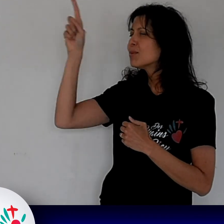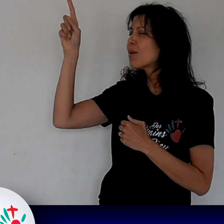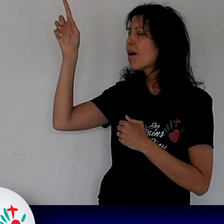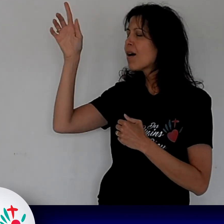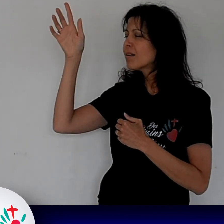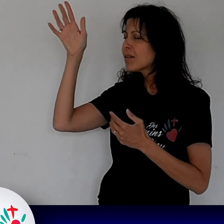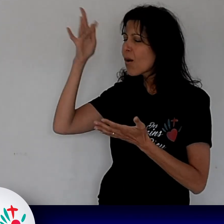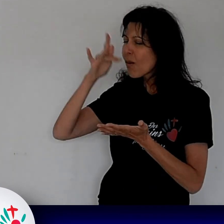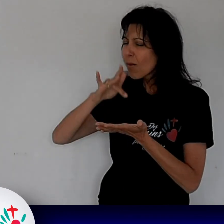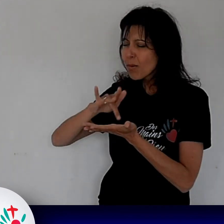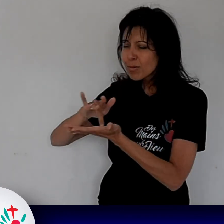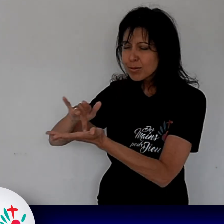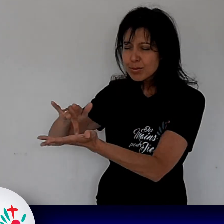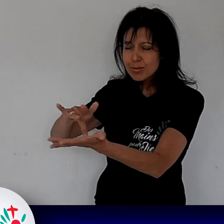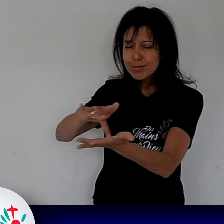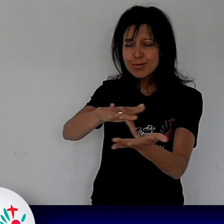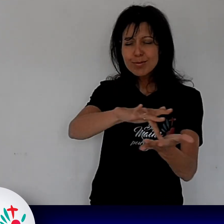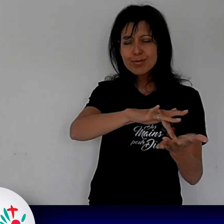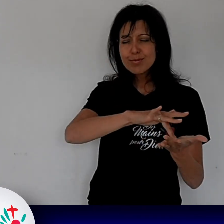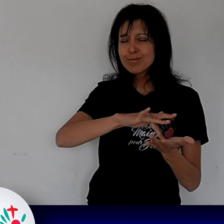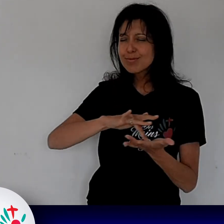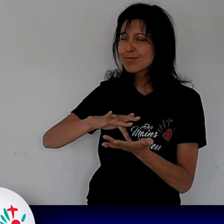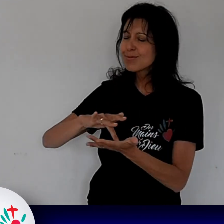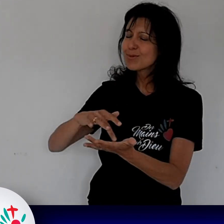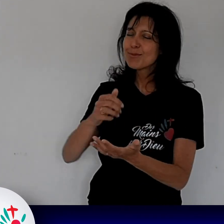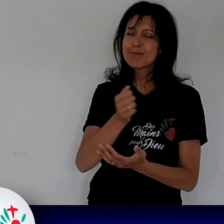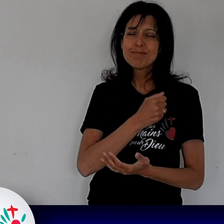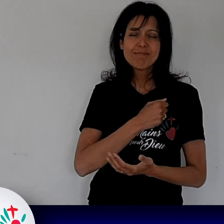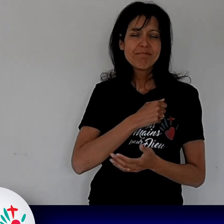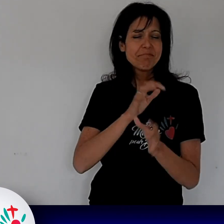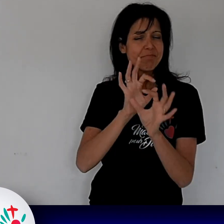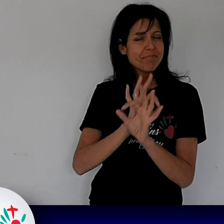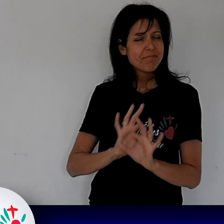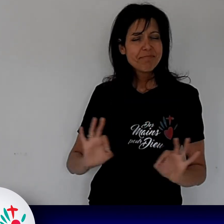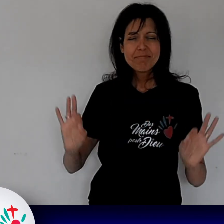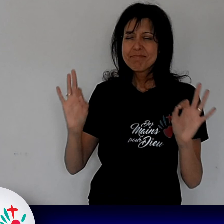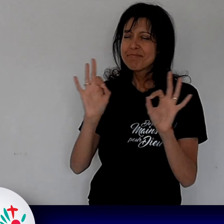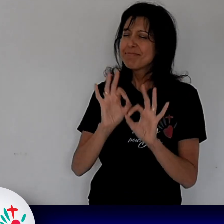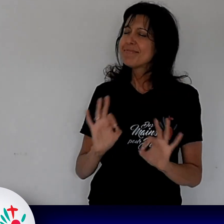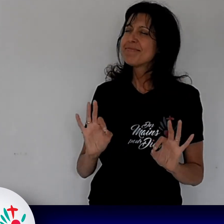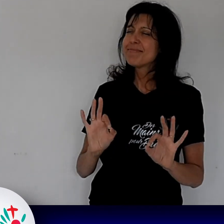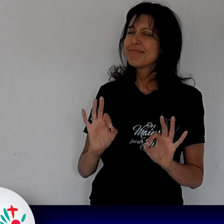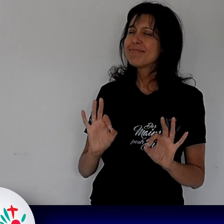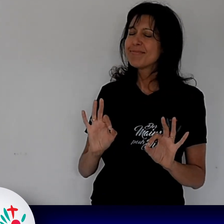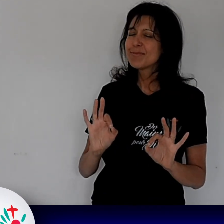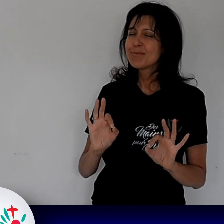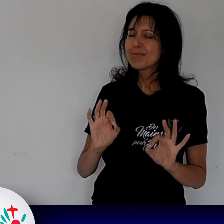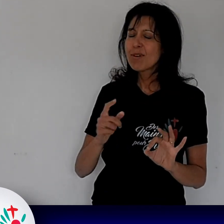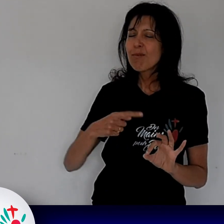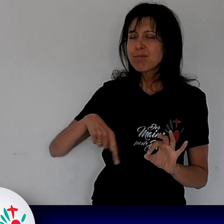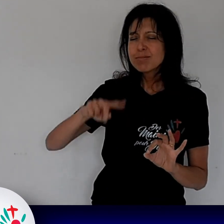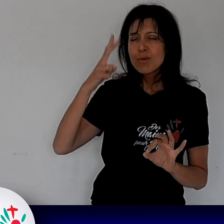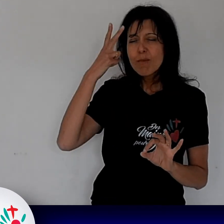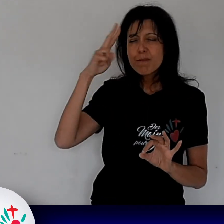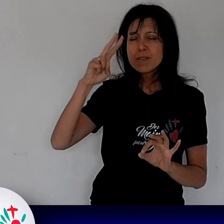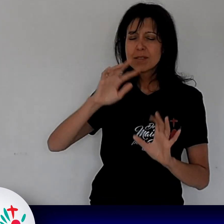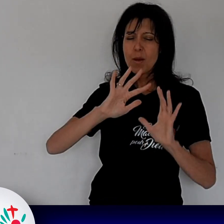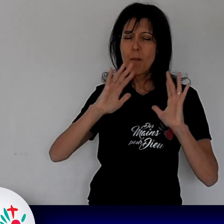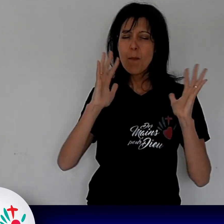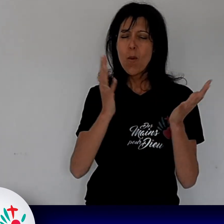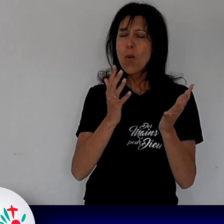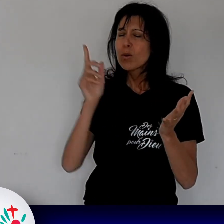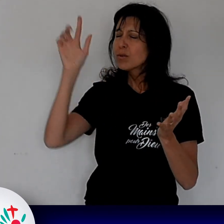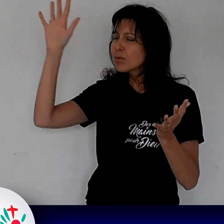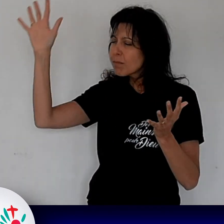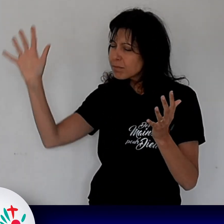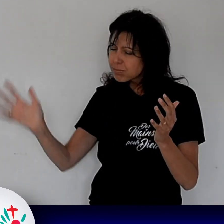nous n'avons rien à craindre. Tu tiens nos vies. Tu tiens ce monde entre tes mains, Seigneur. Je te loue et